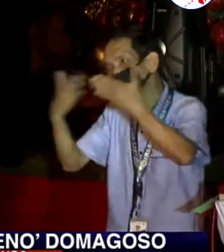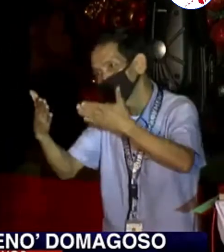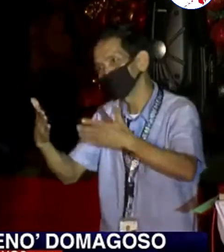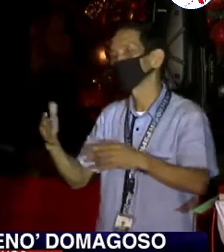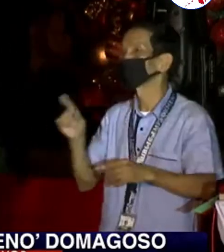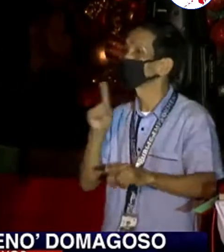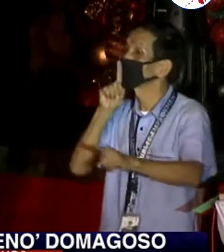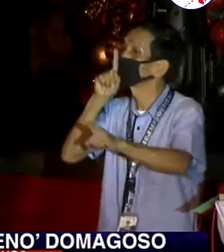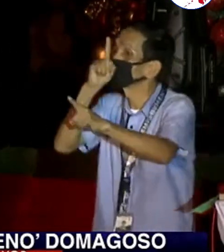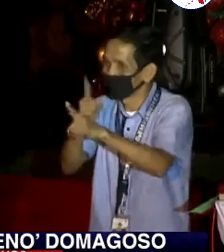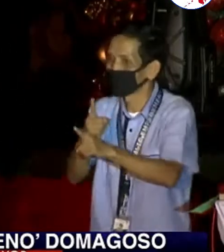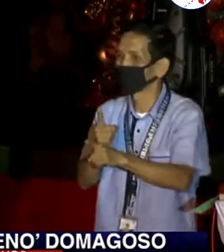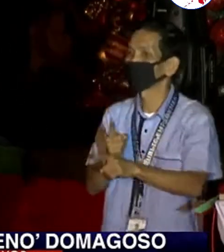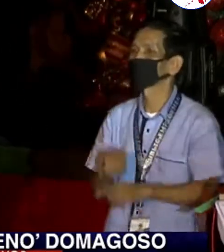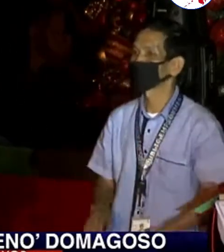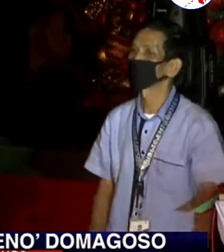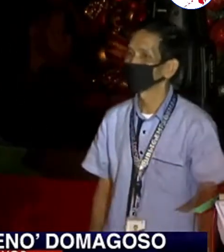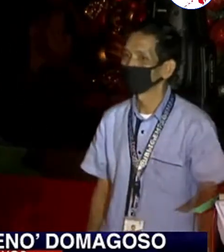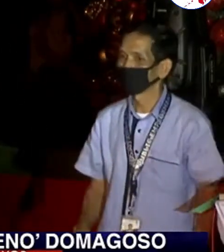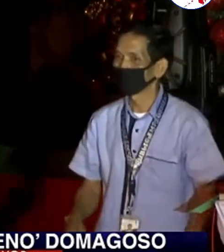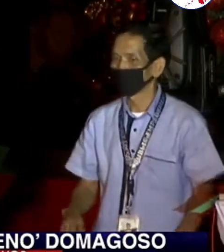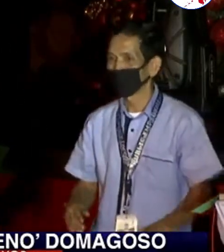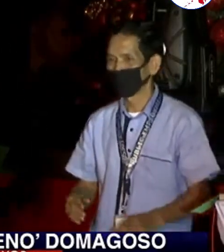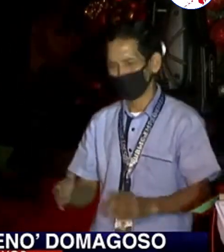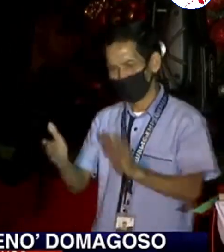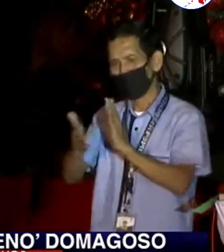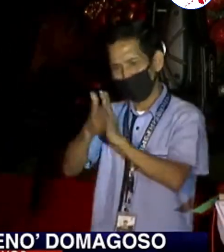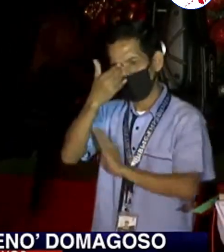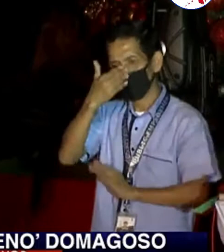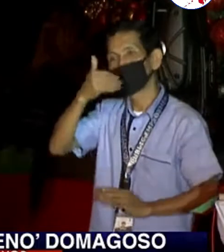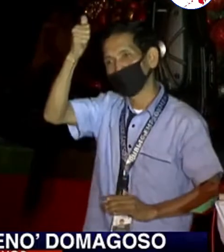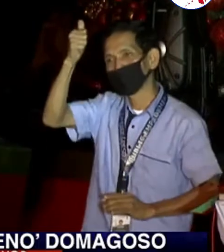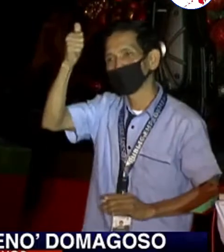po talaga ay naging mabisa